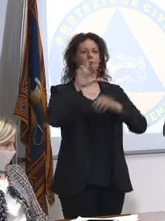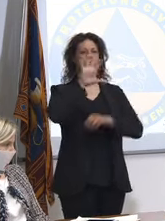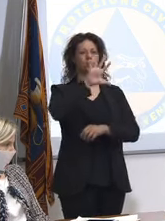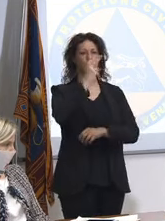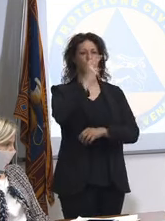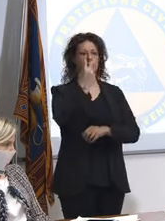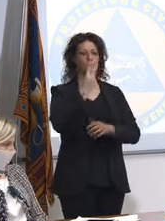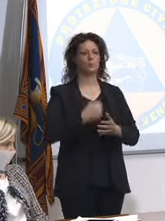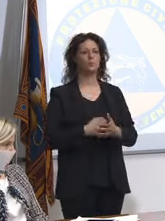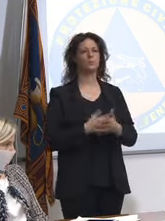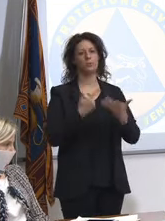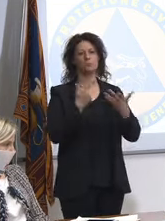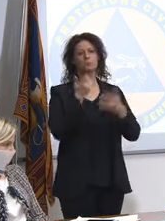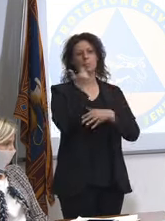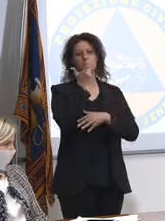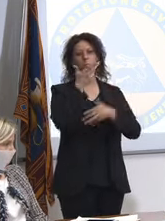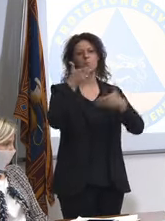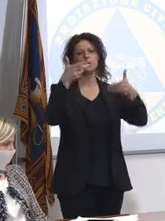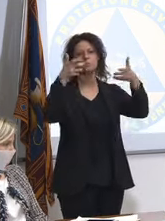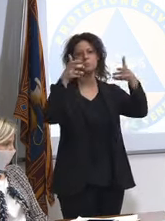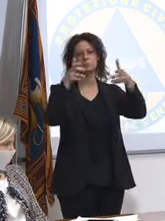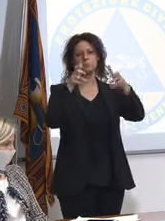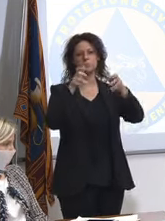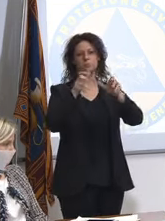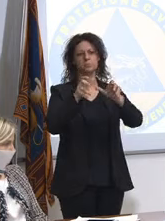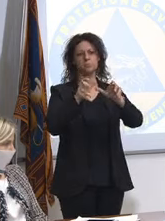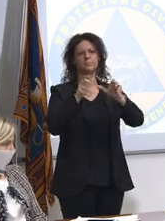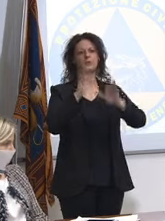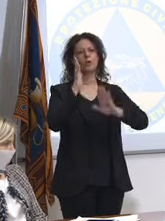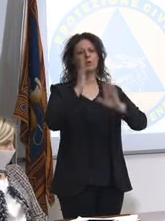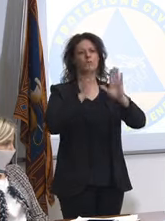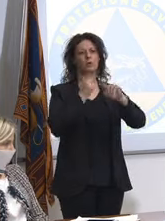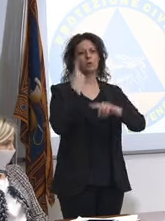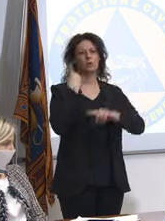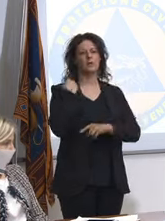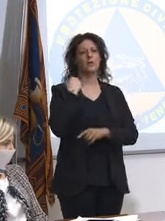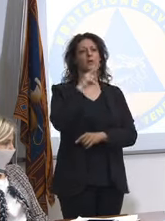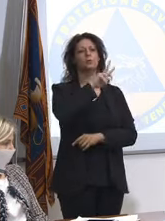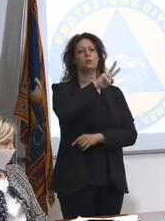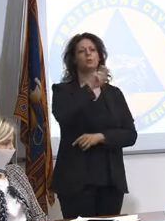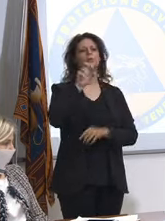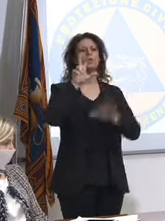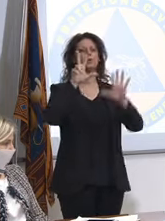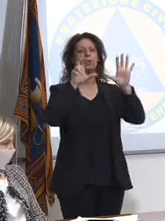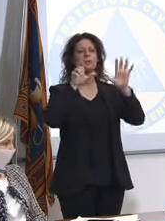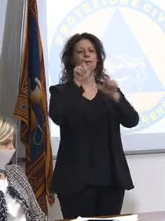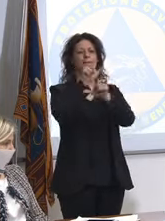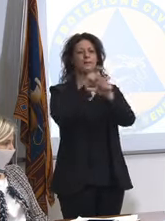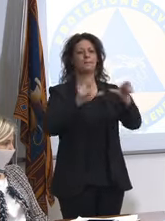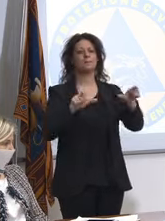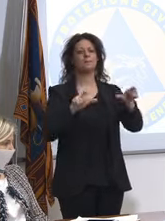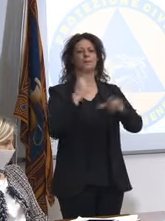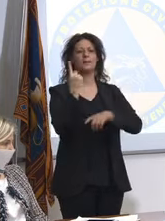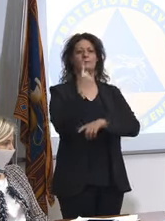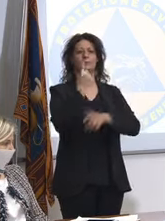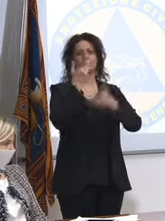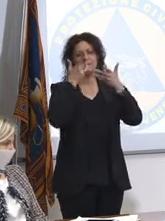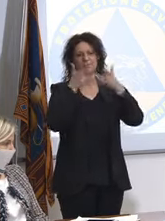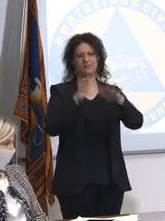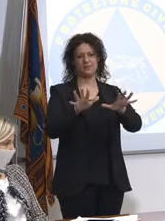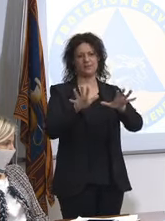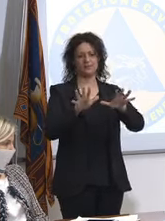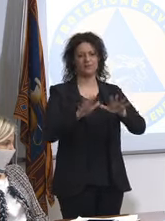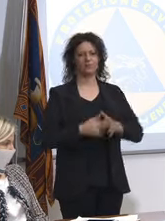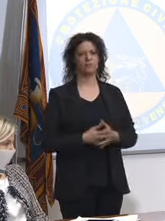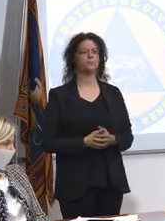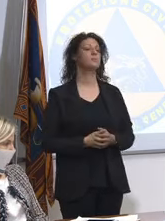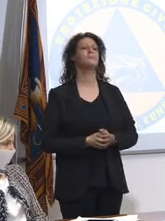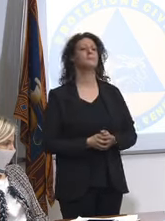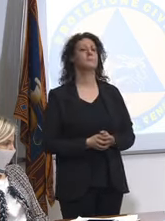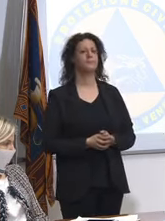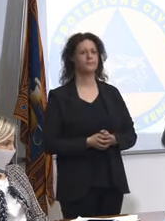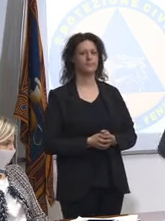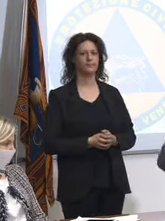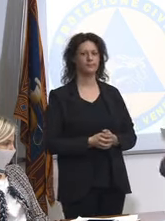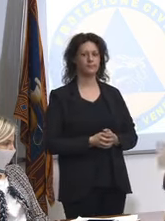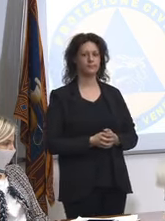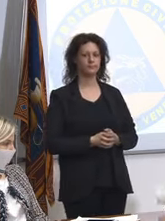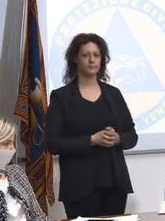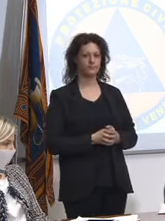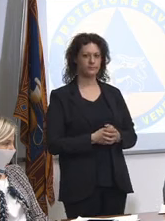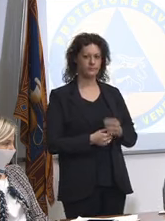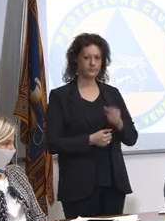2.852, calano sempre vistosamente, meno 2,80. Da ieri sono uscite 280 persone in isolamento.